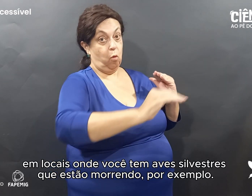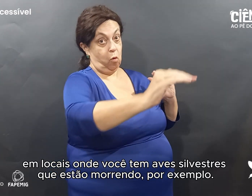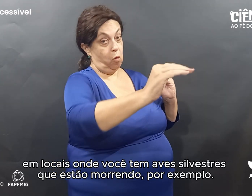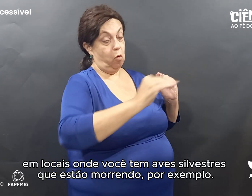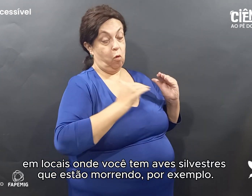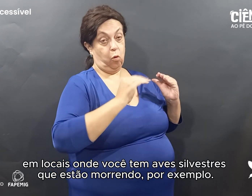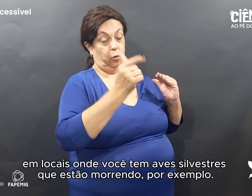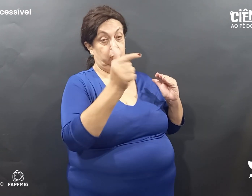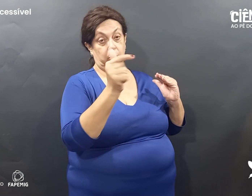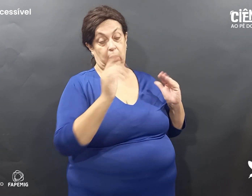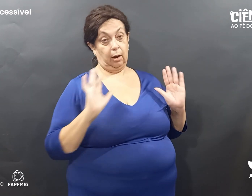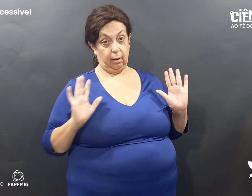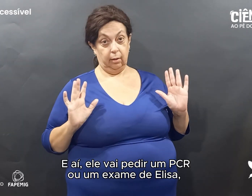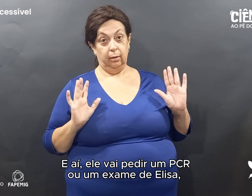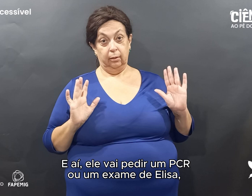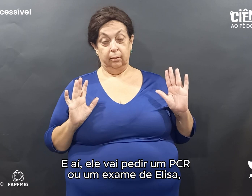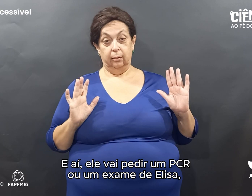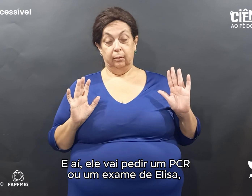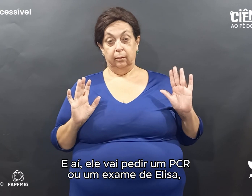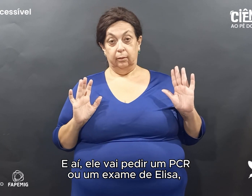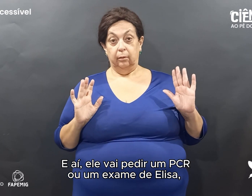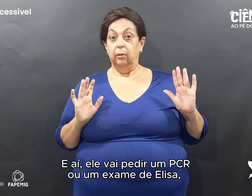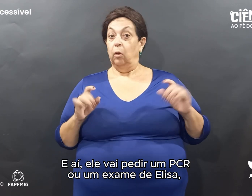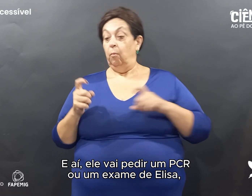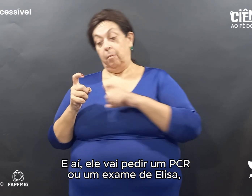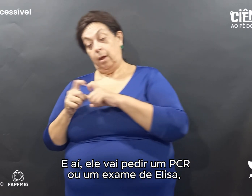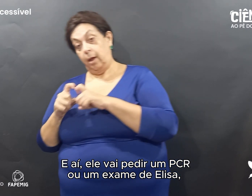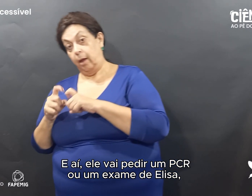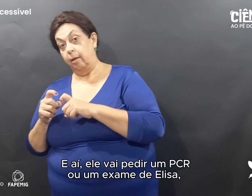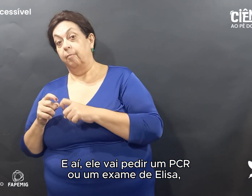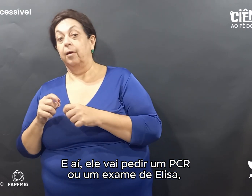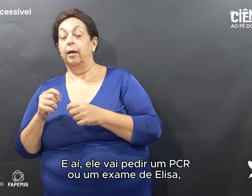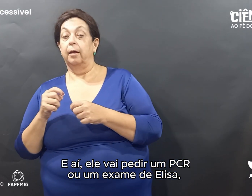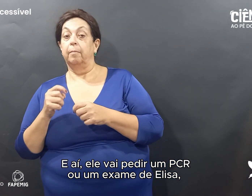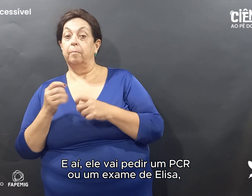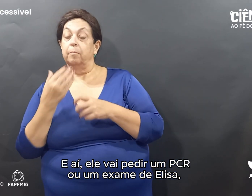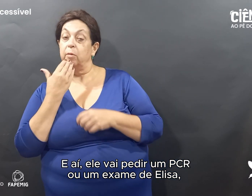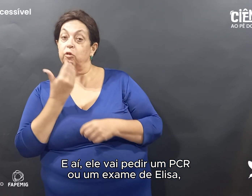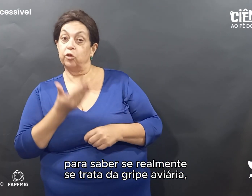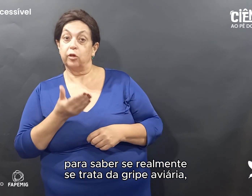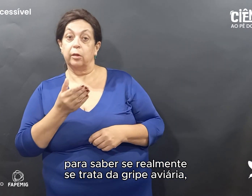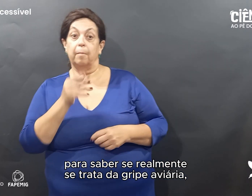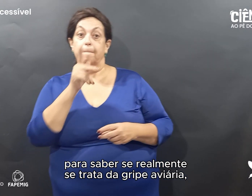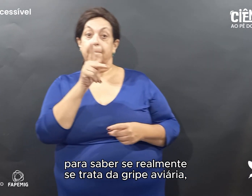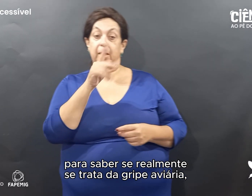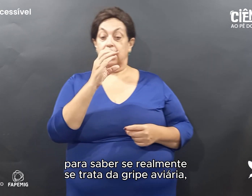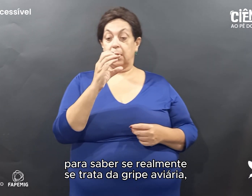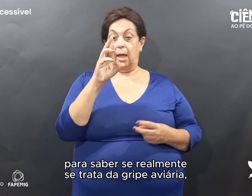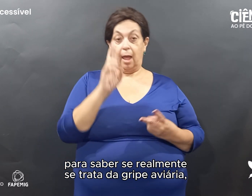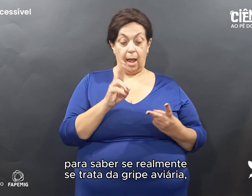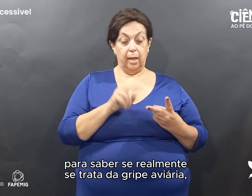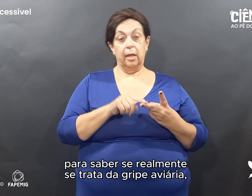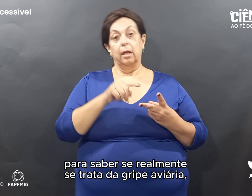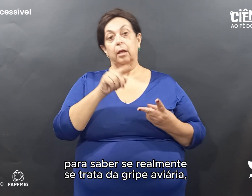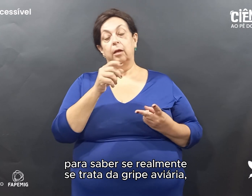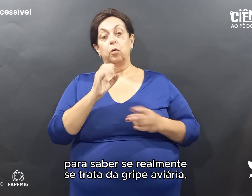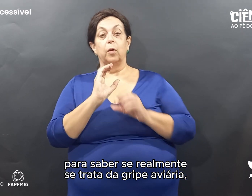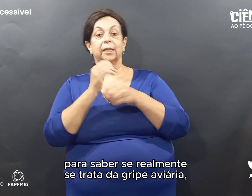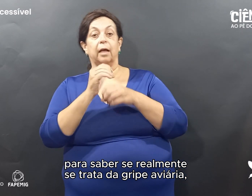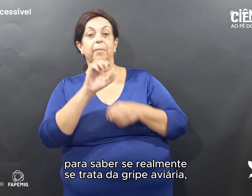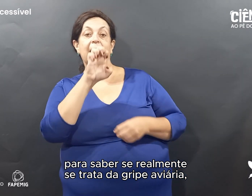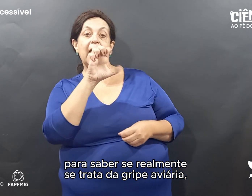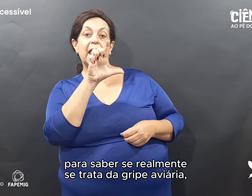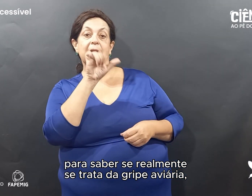que estão morrendo, por exemplo. E aí ele vai pedir uma PCR, um exame de ELISA, para saber se realmente se